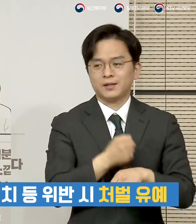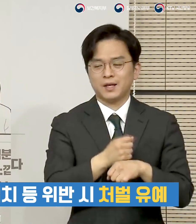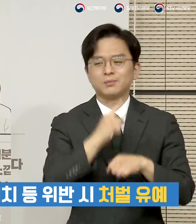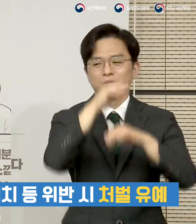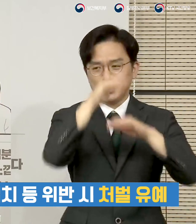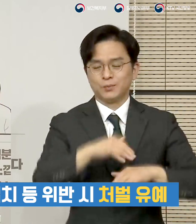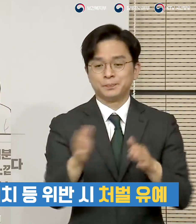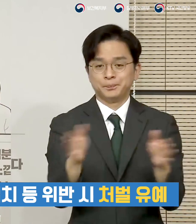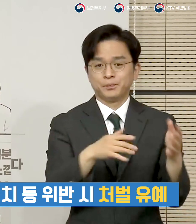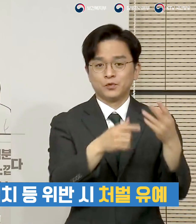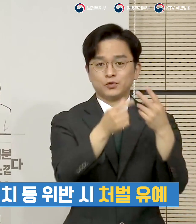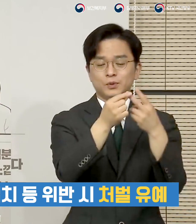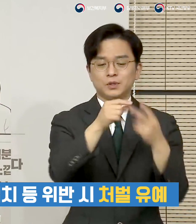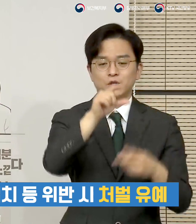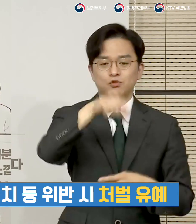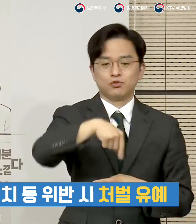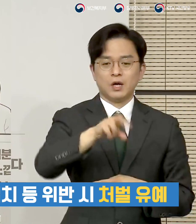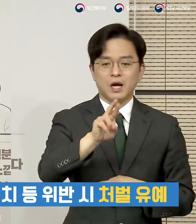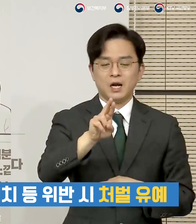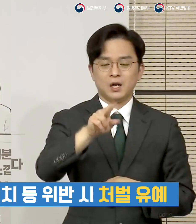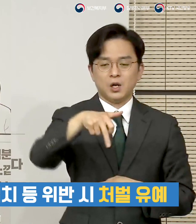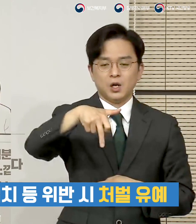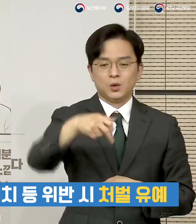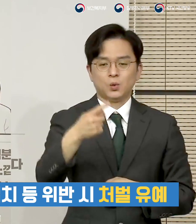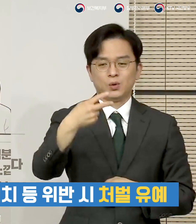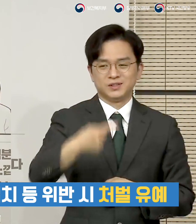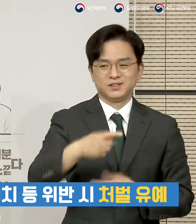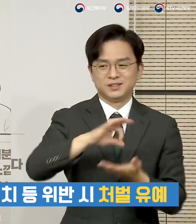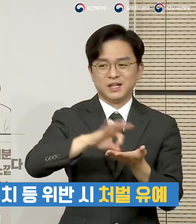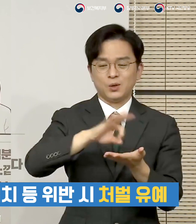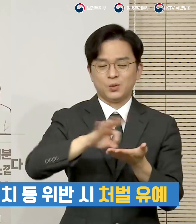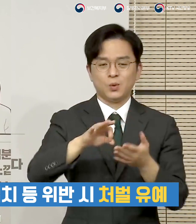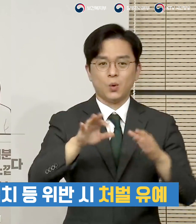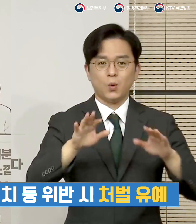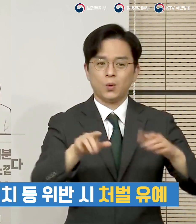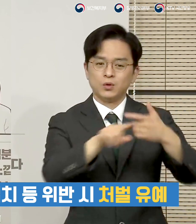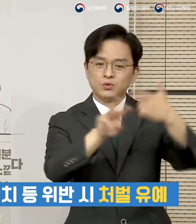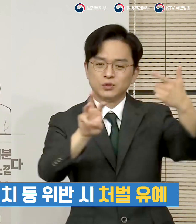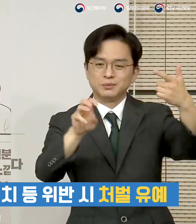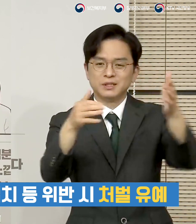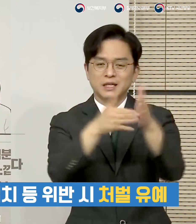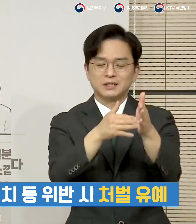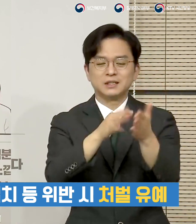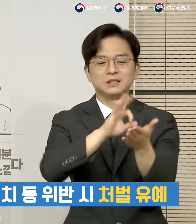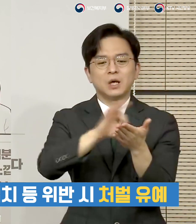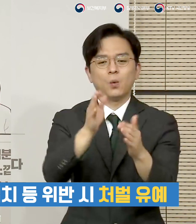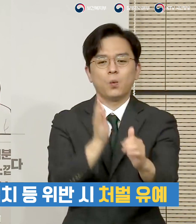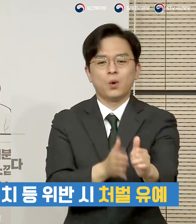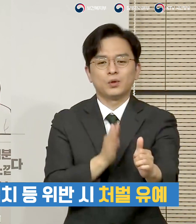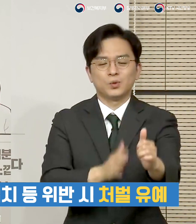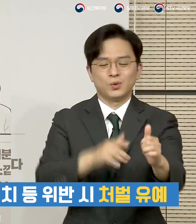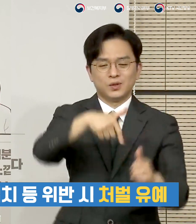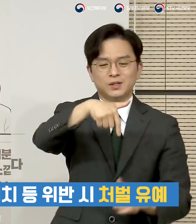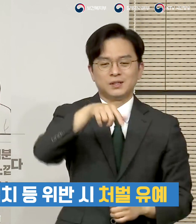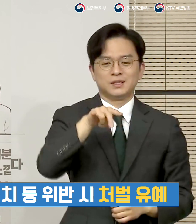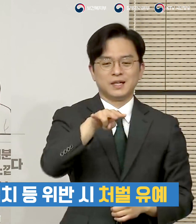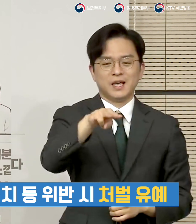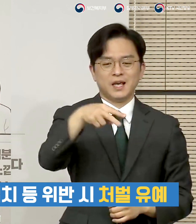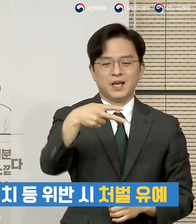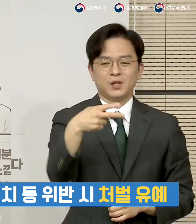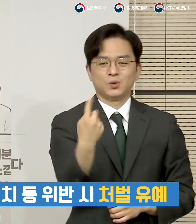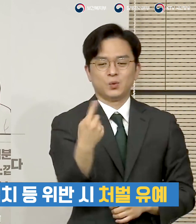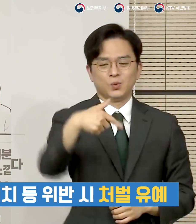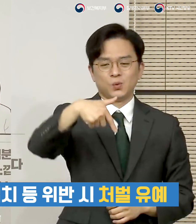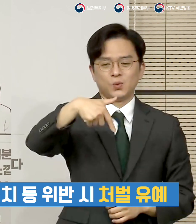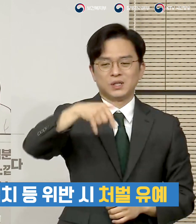QR코드 의무기간에 이달 말까지가 계도기간이라고 설명을 드린 바 있었는데 이 계도기간이라고 하는 것은 현장 점검을 하지 않는다는